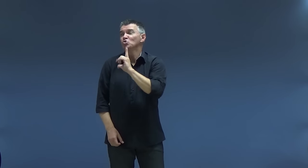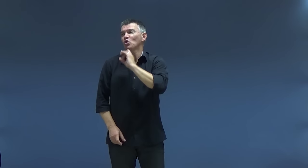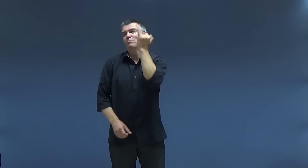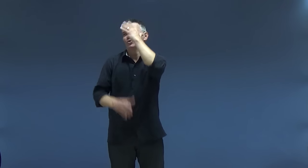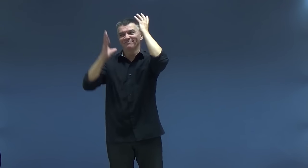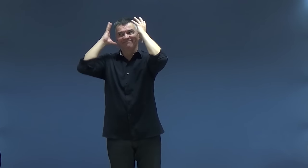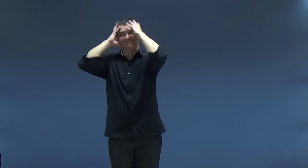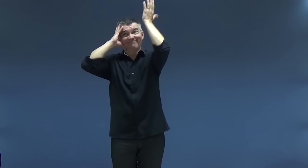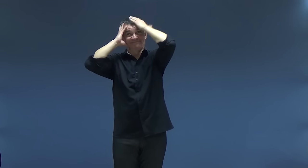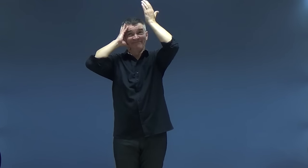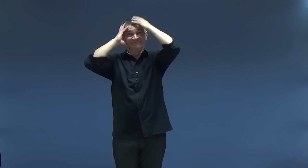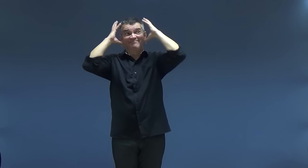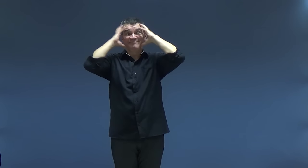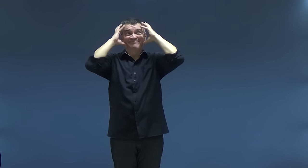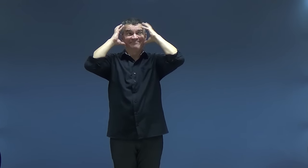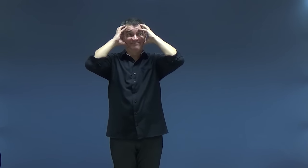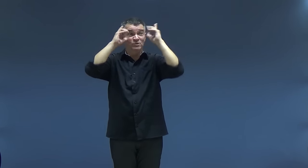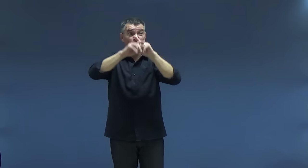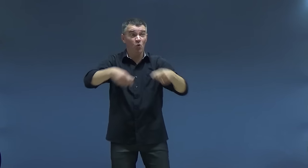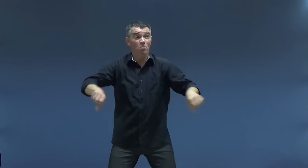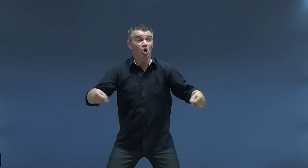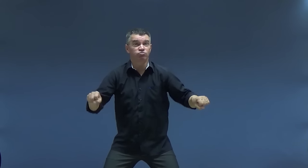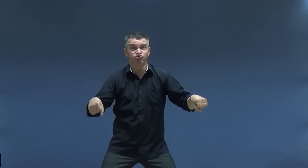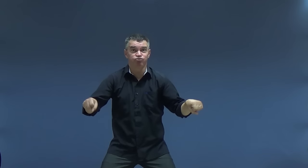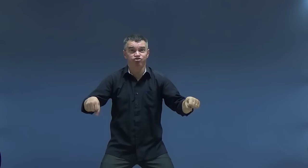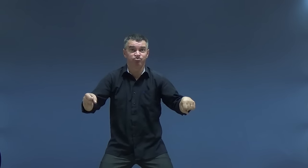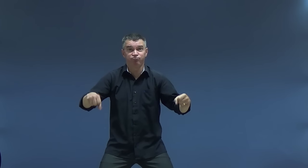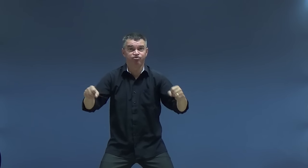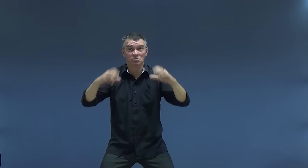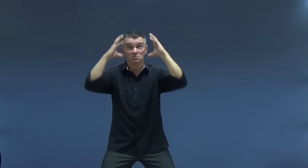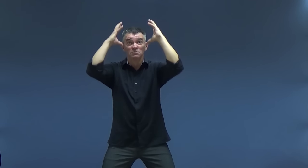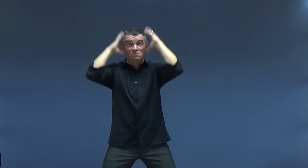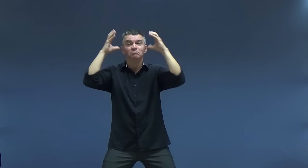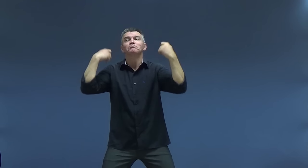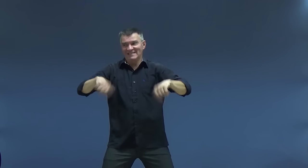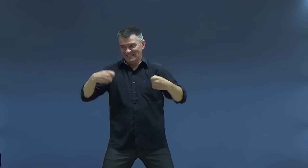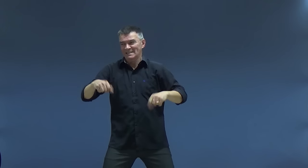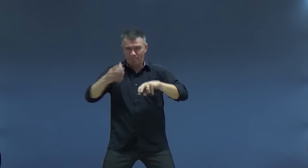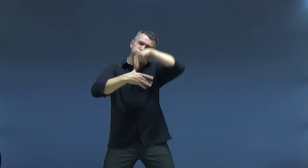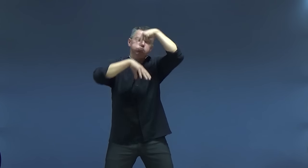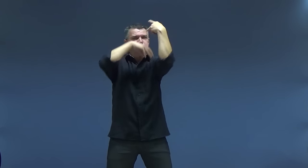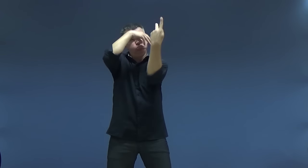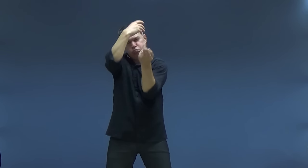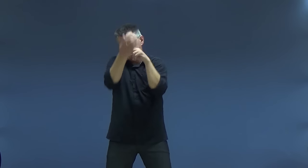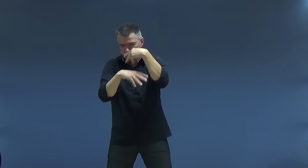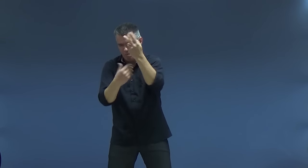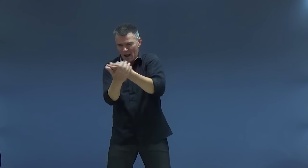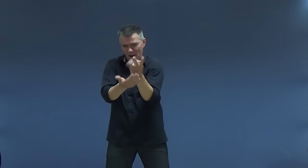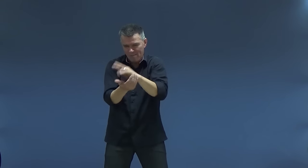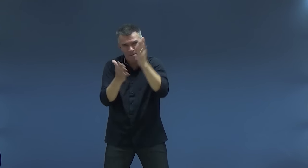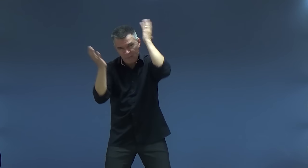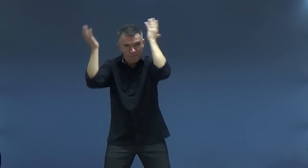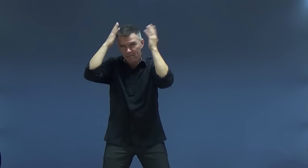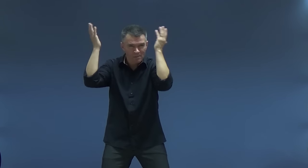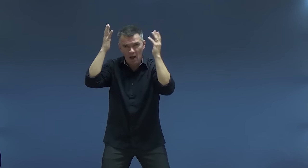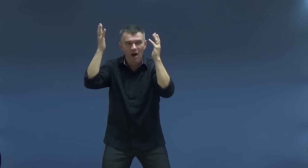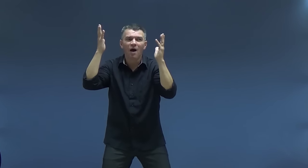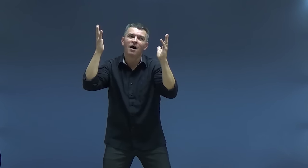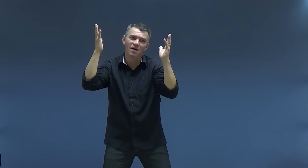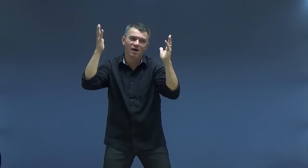Não. Agora a cabeça, você precisa cuidar, é igual uma moto. Tá lá com o capacete, certo? Acontece um acidente, alguma